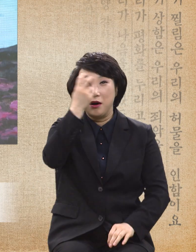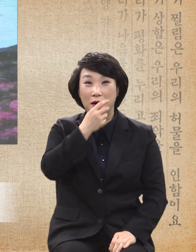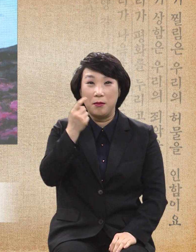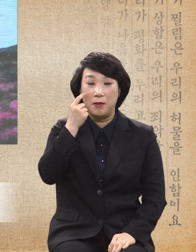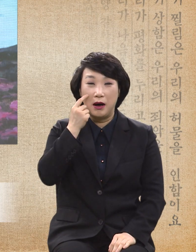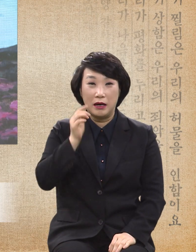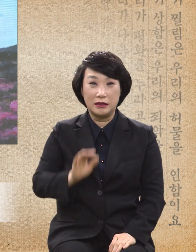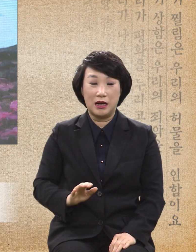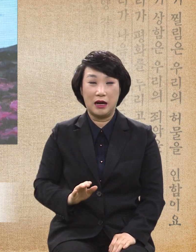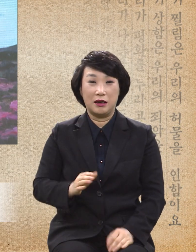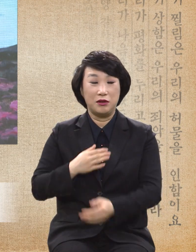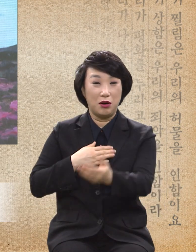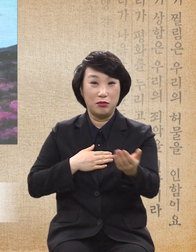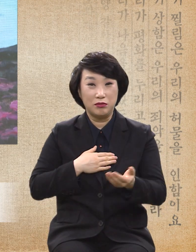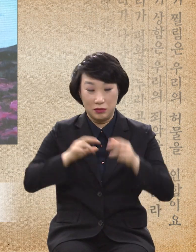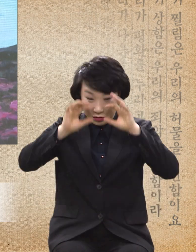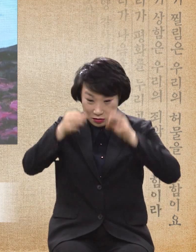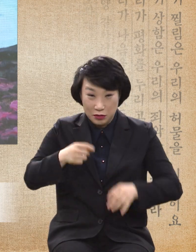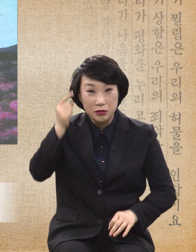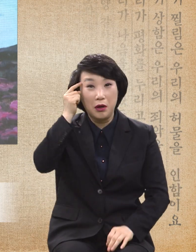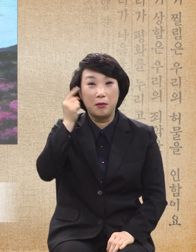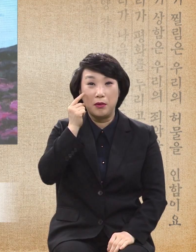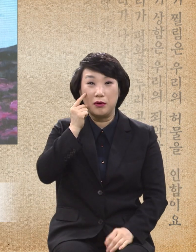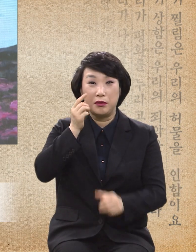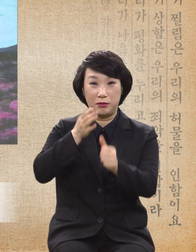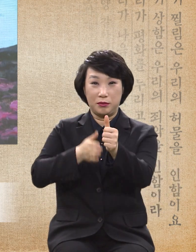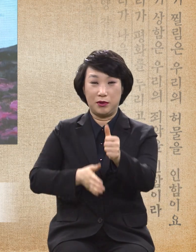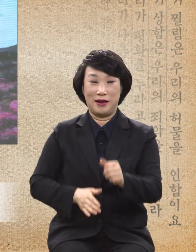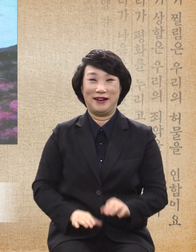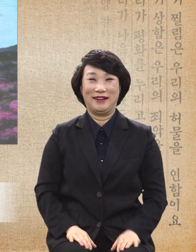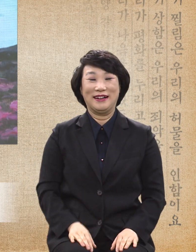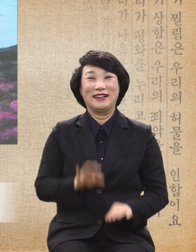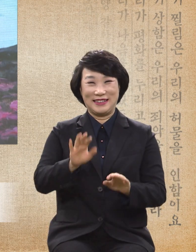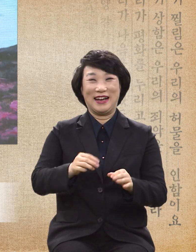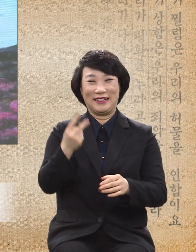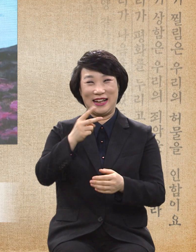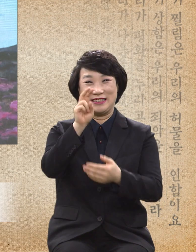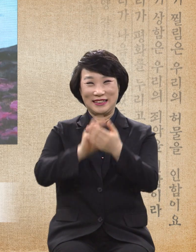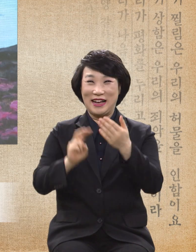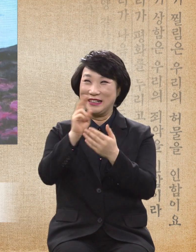없는가? 진짜 한번 잘 생각해 보라니까. 다시요.